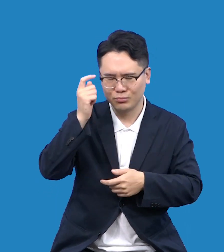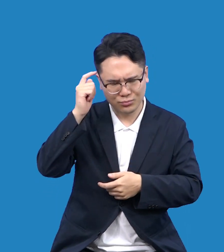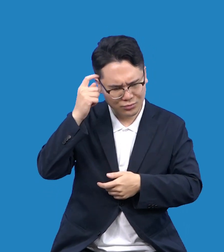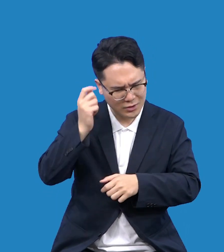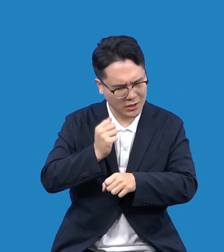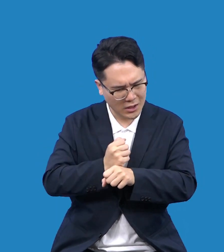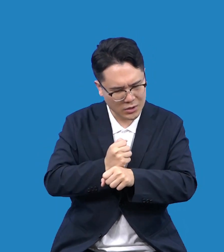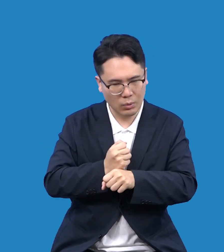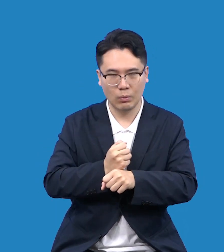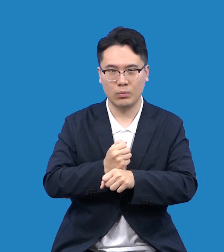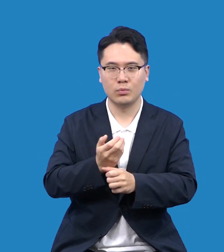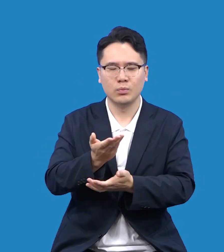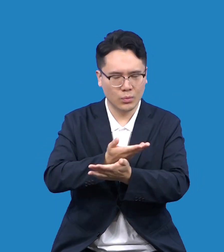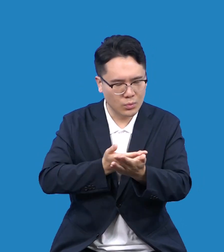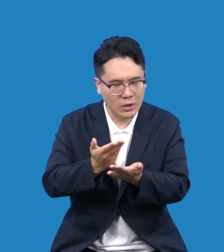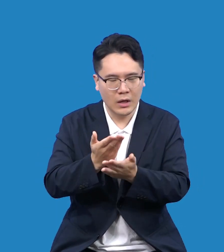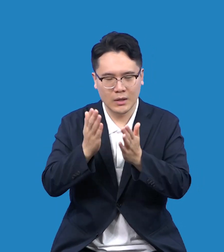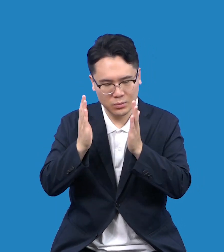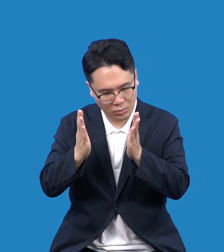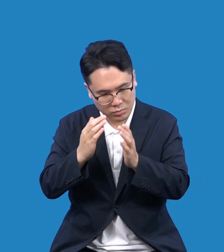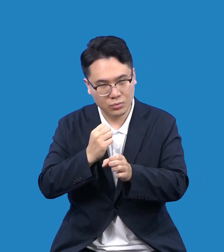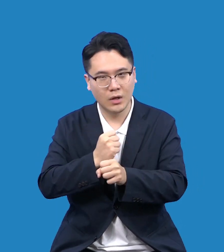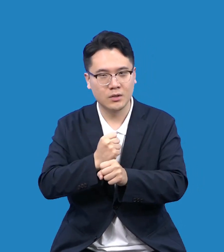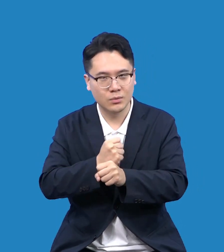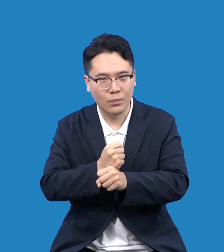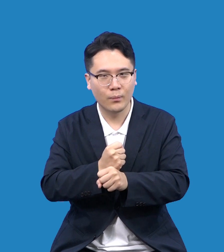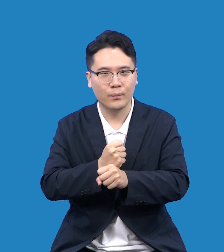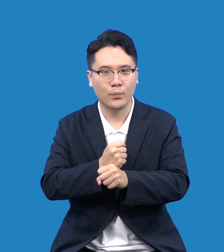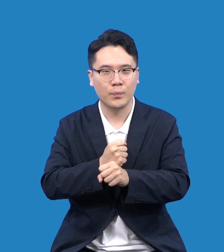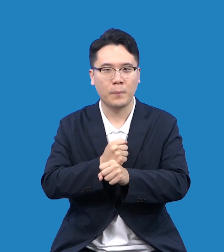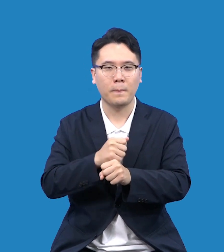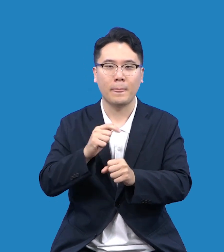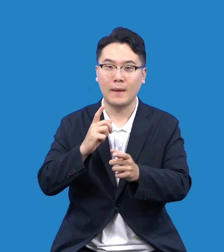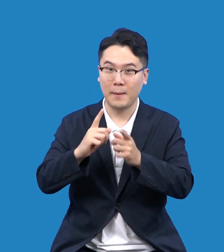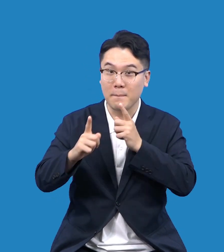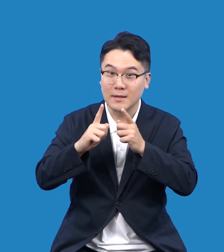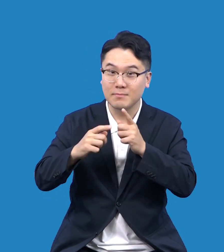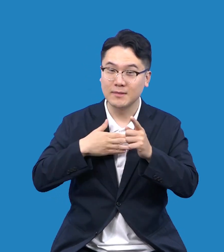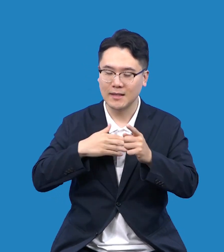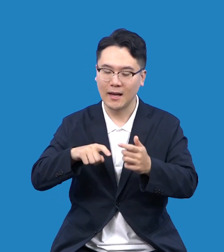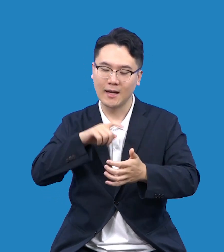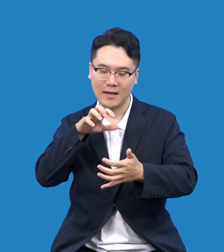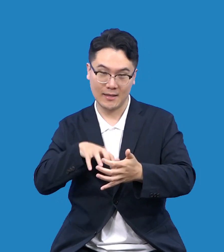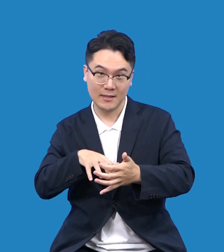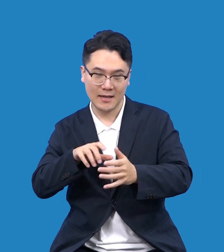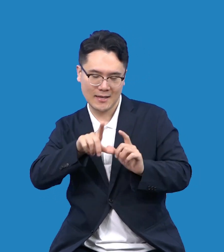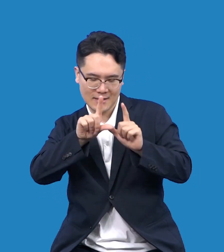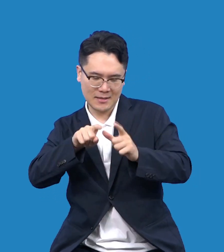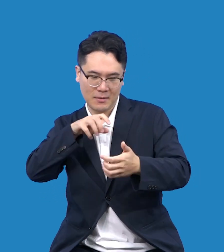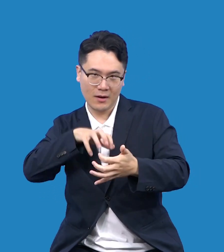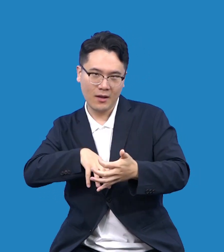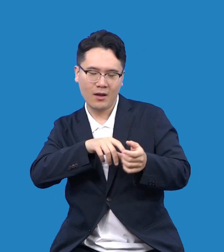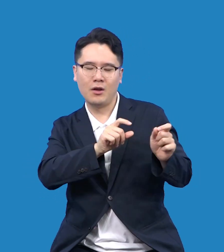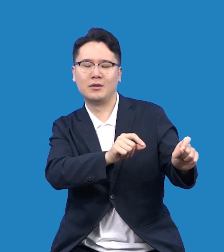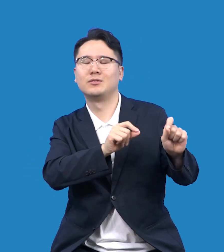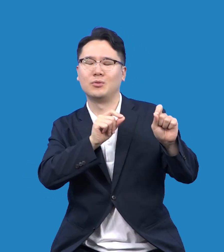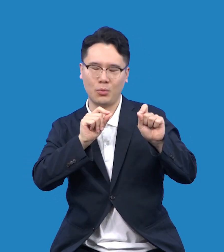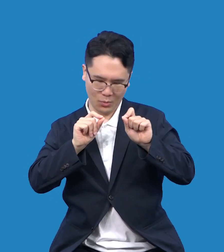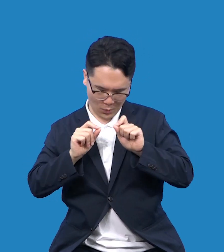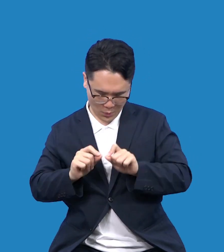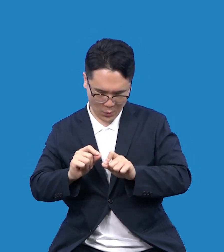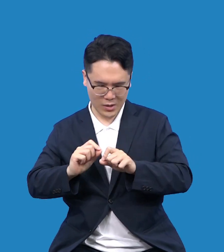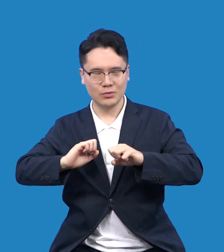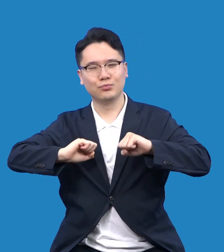하시고 묵상하시고 그리고 이 말씀을 내 삶 속에 적용하려고 애쓴다는 것,